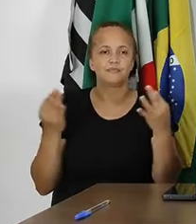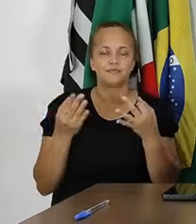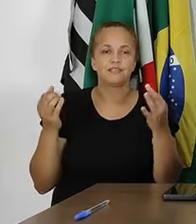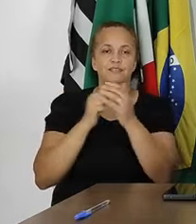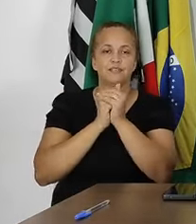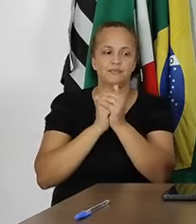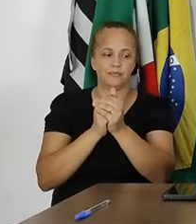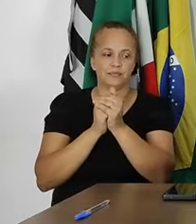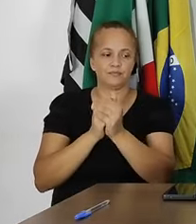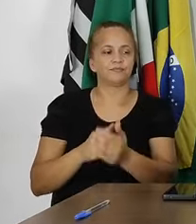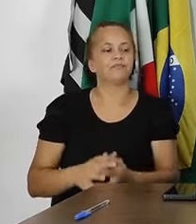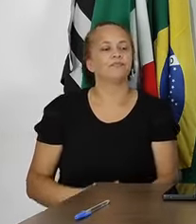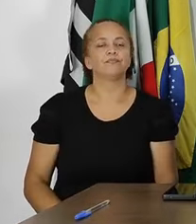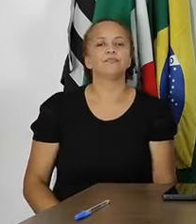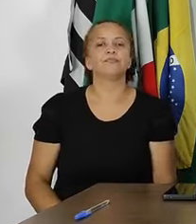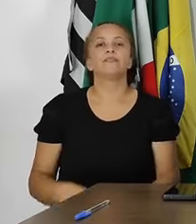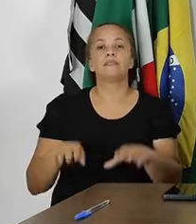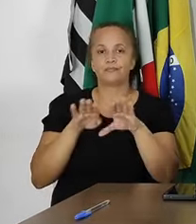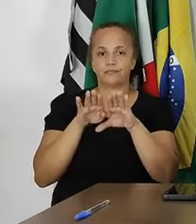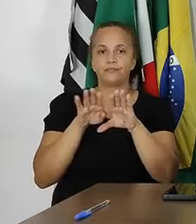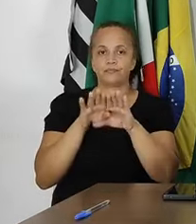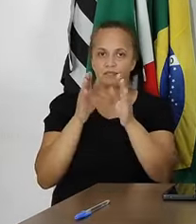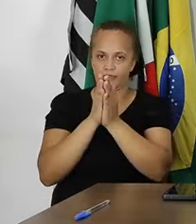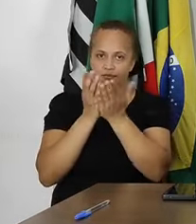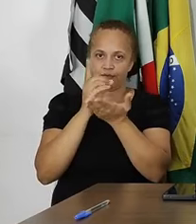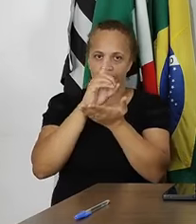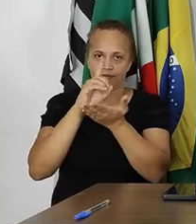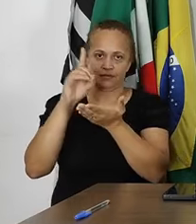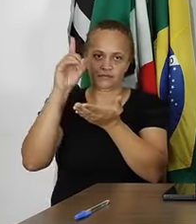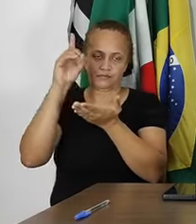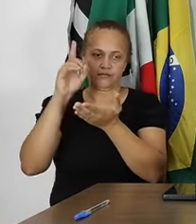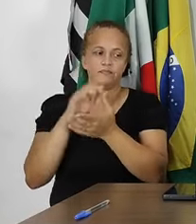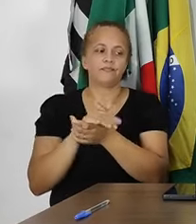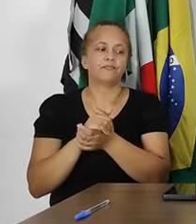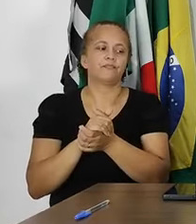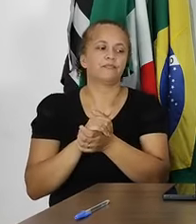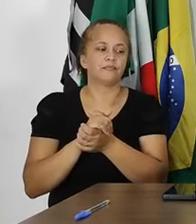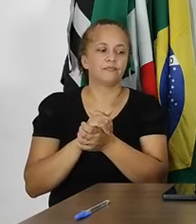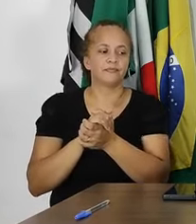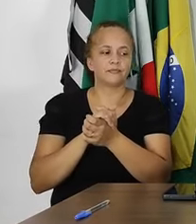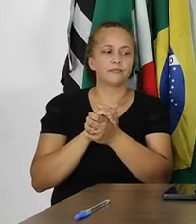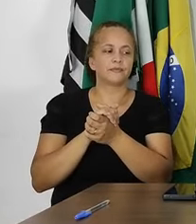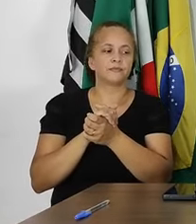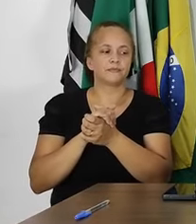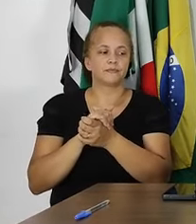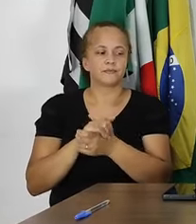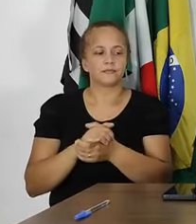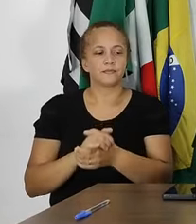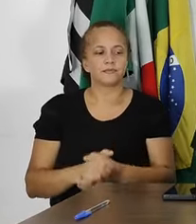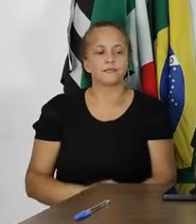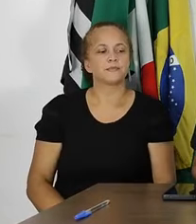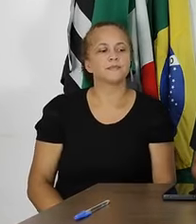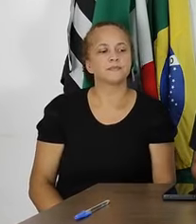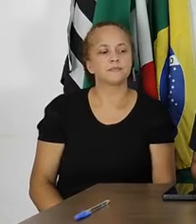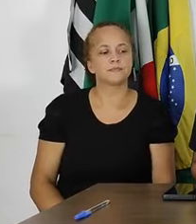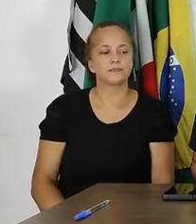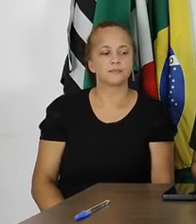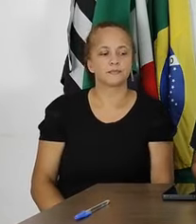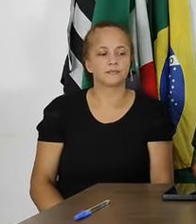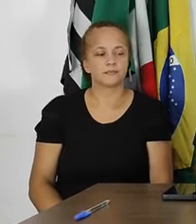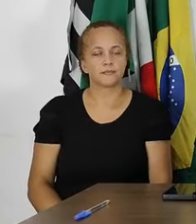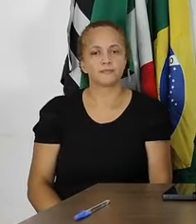Amém? Quero ler um outro texto também, depois eu quero voltar com você lá em Isaías, capítulo 51, mas eu quero que você abra